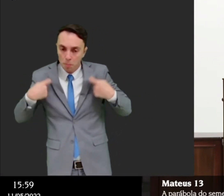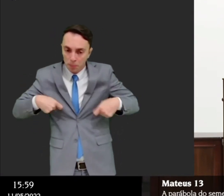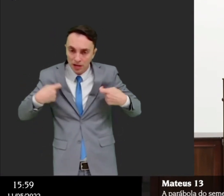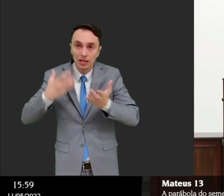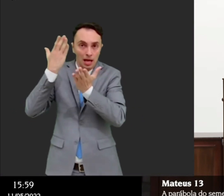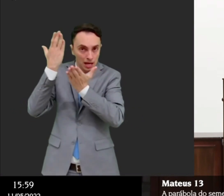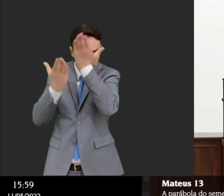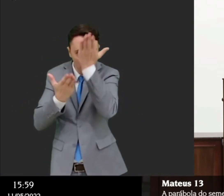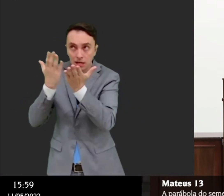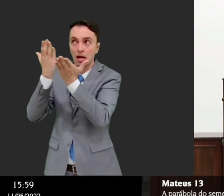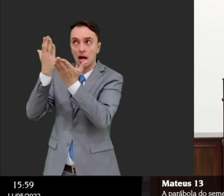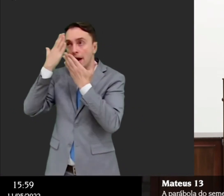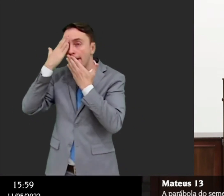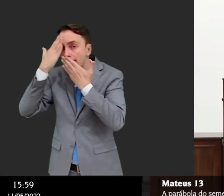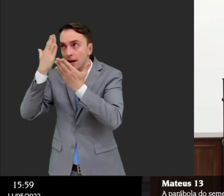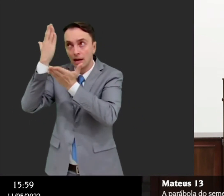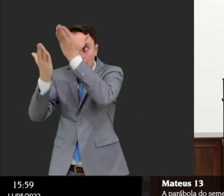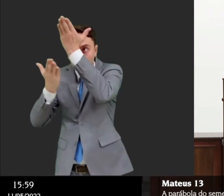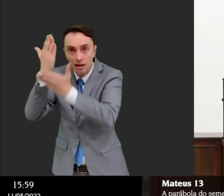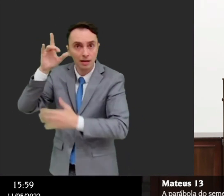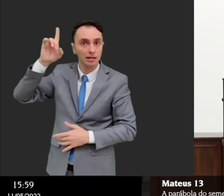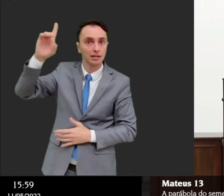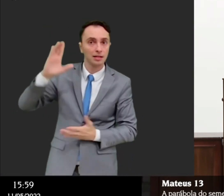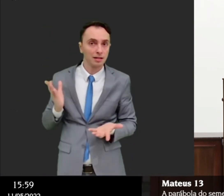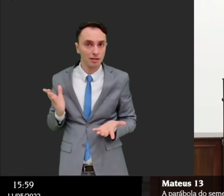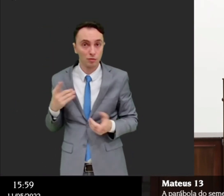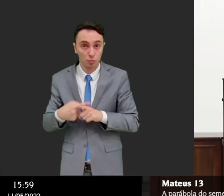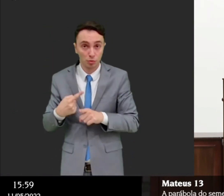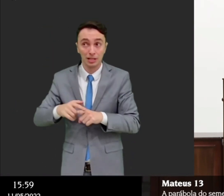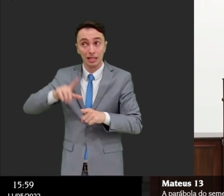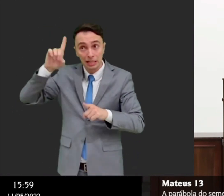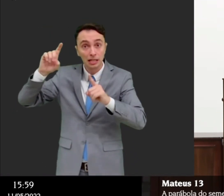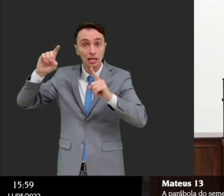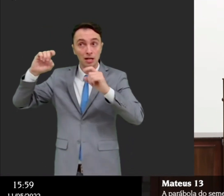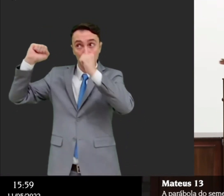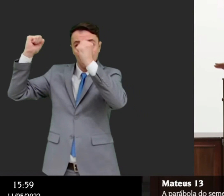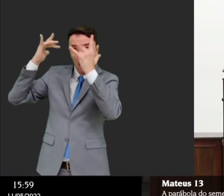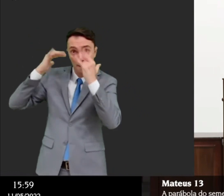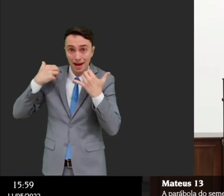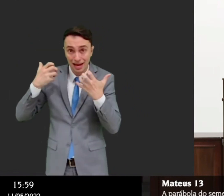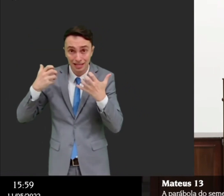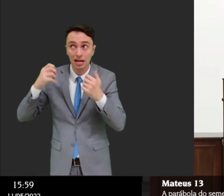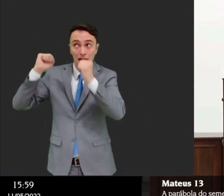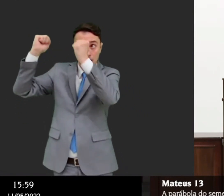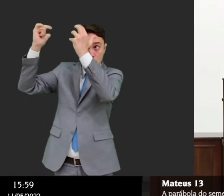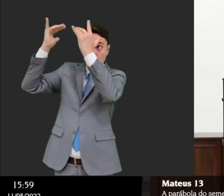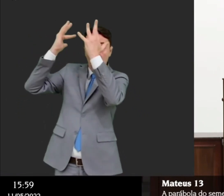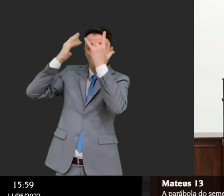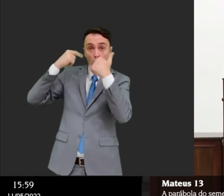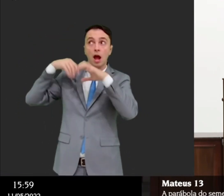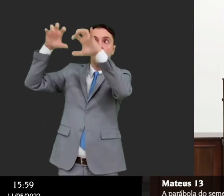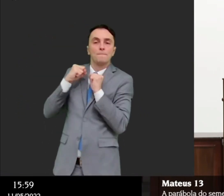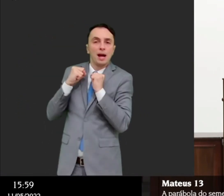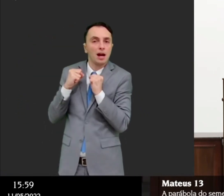que a minha porção e a benção que Deus quer dar não seja tirada de mim. E na